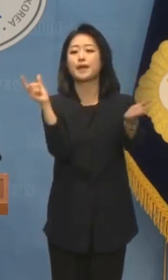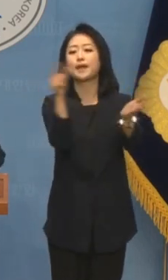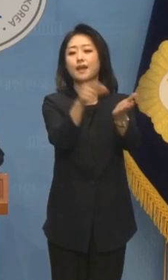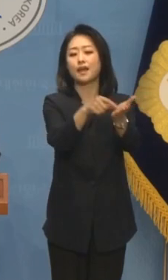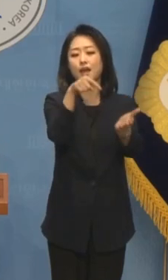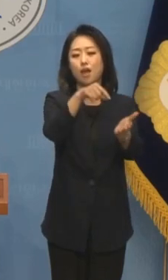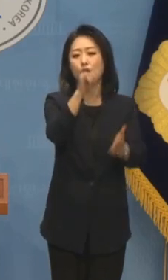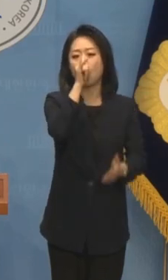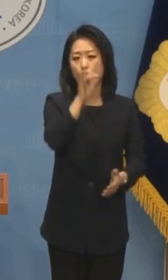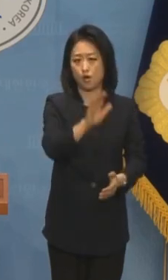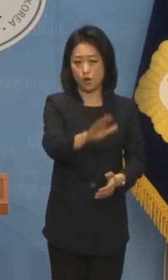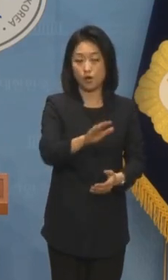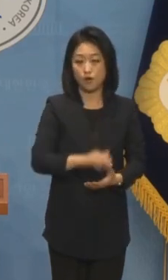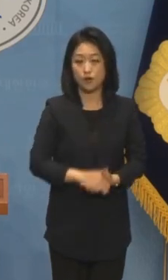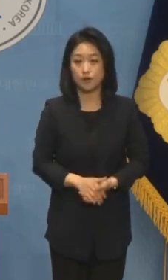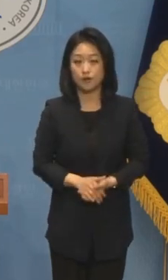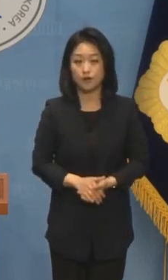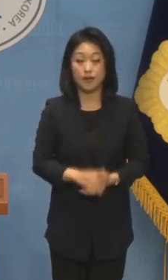있습니다.